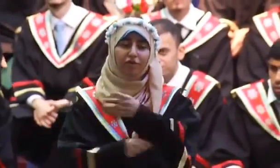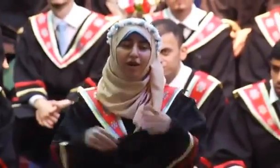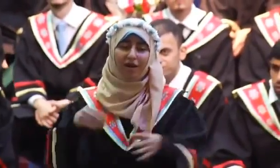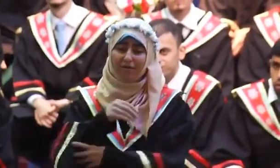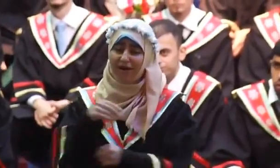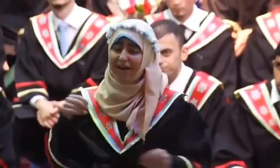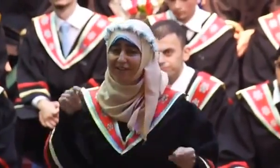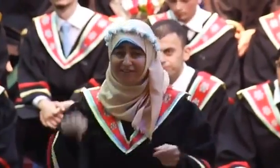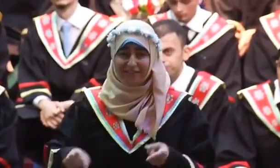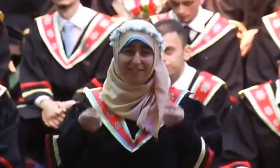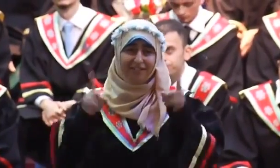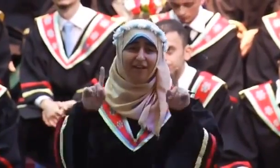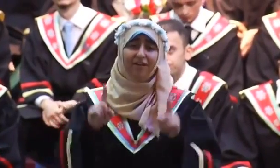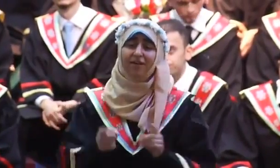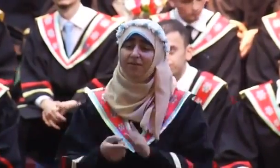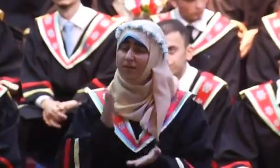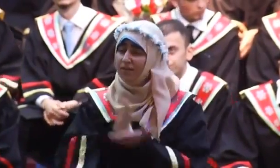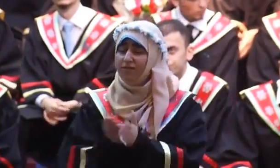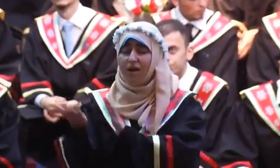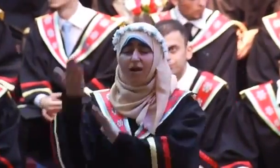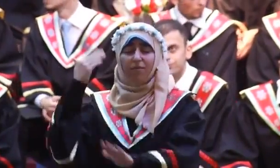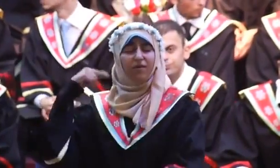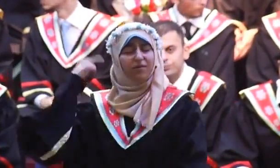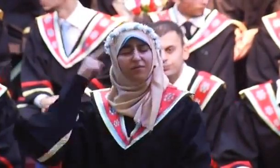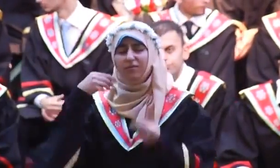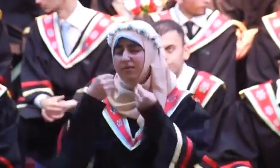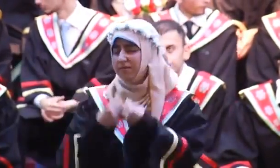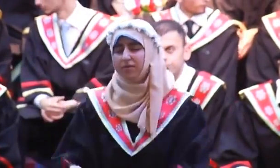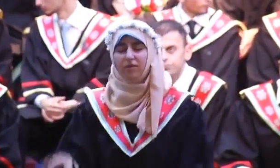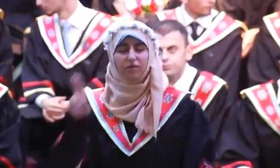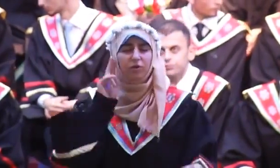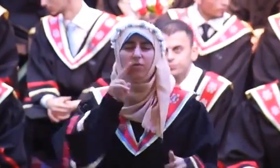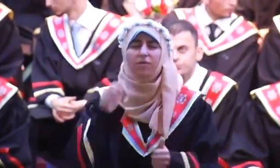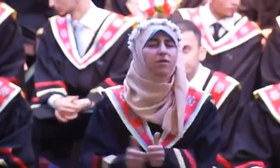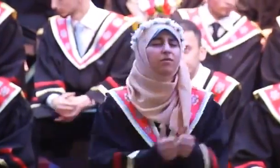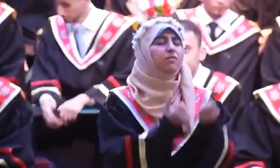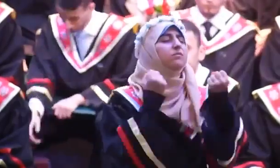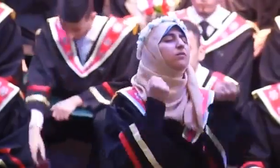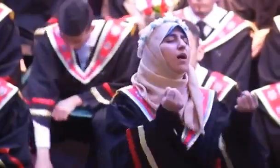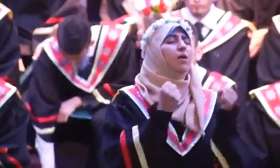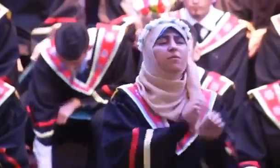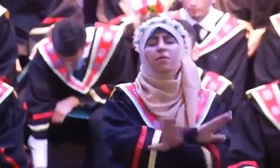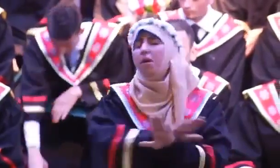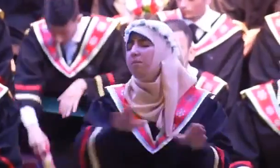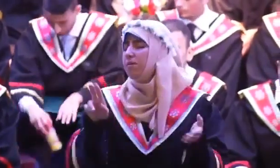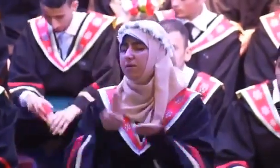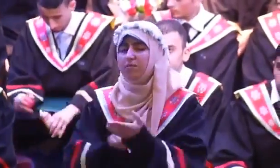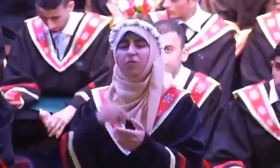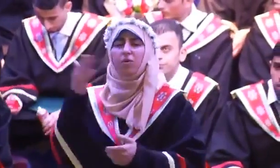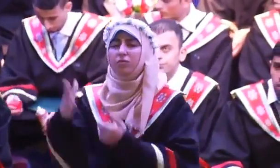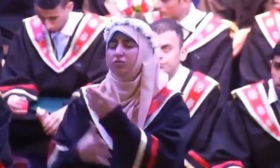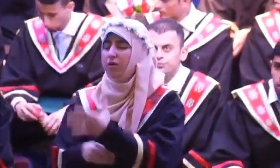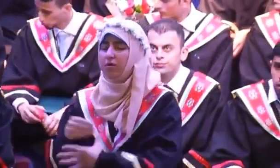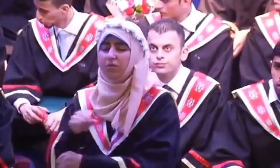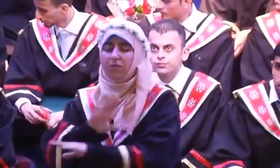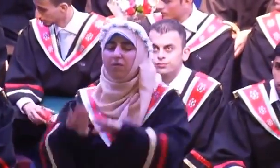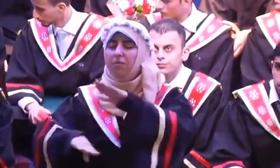غزة طبعا يكون لنا حفل تخرج لذوي الإعاقة السمعية، لطالما كنت أخاف أن يكون ليس